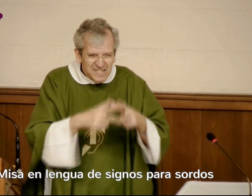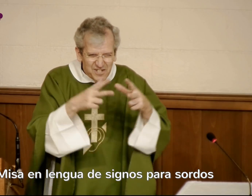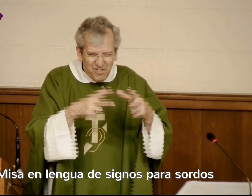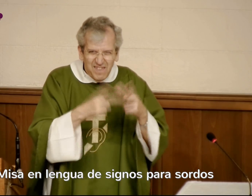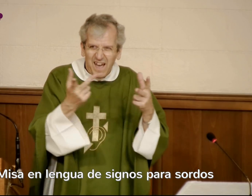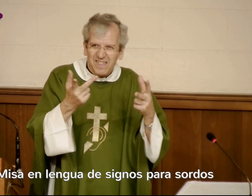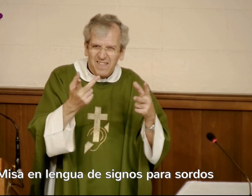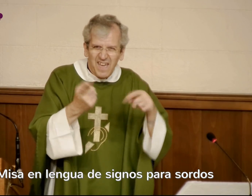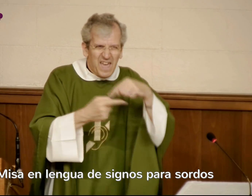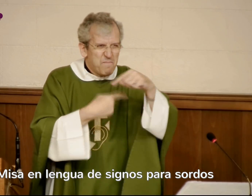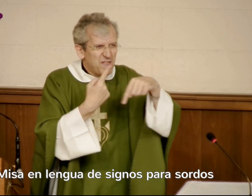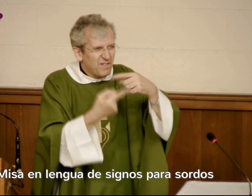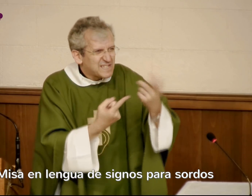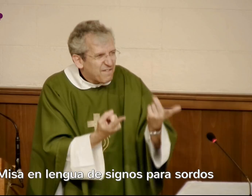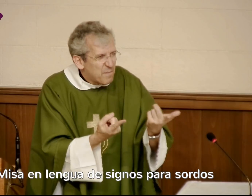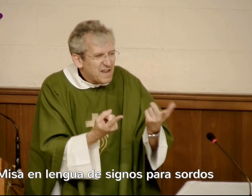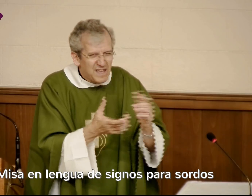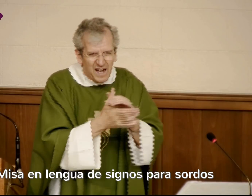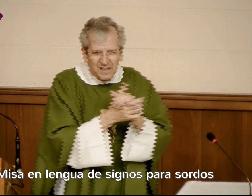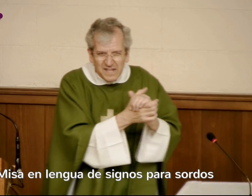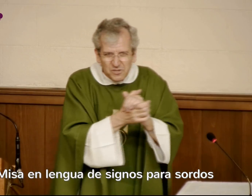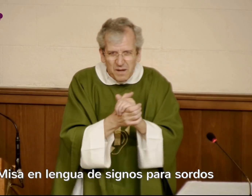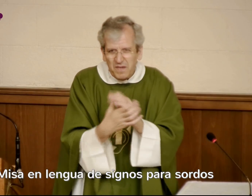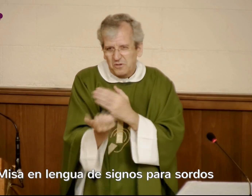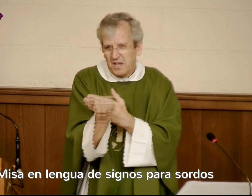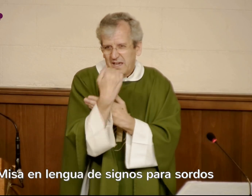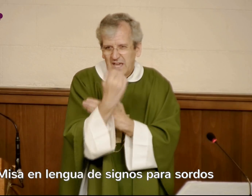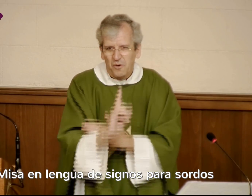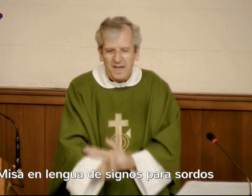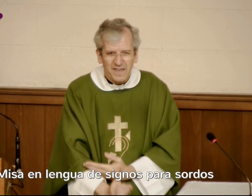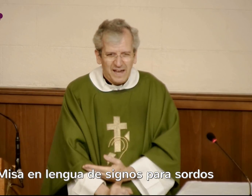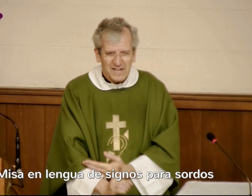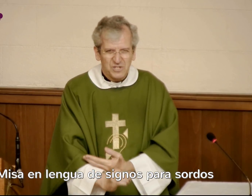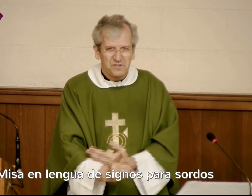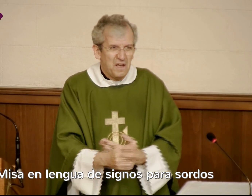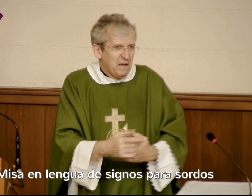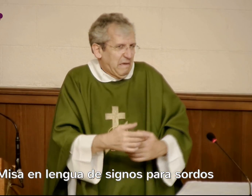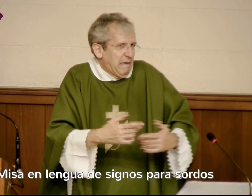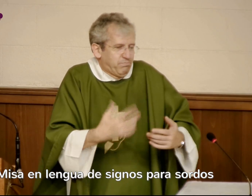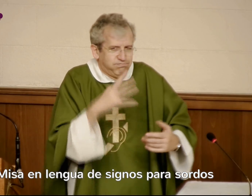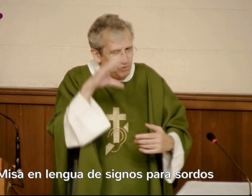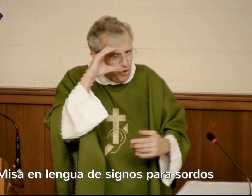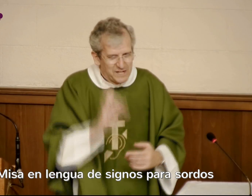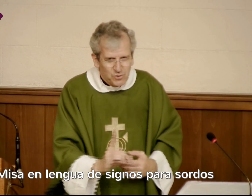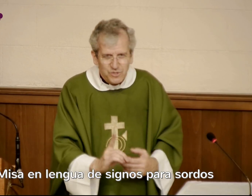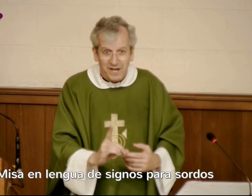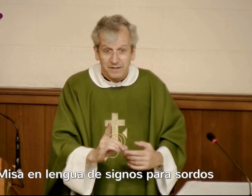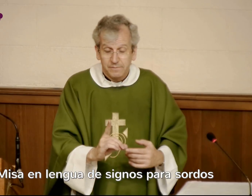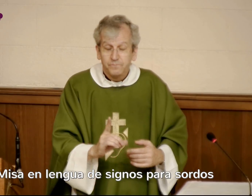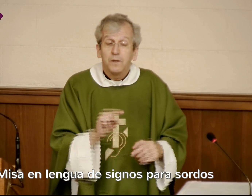esta sociedad, en medio de esta familia, de estos amigos que no me hacen caso, que no me escuchan,